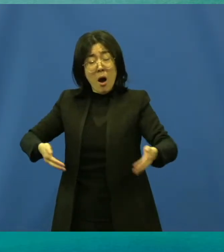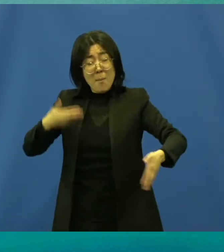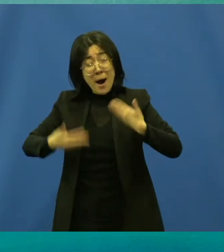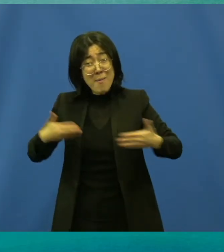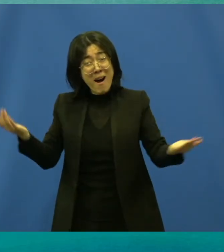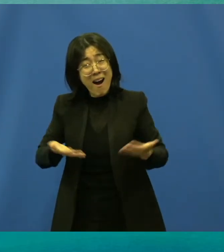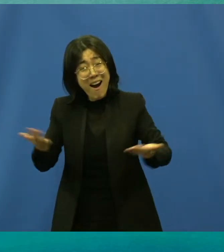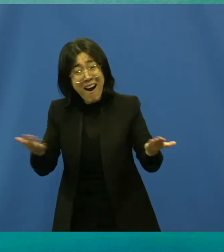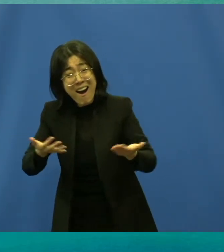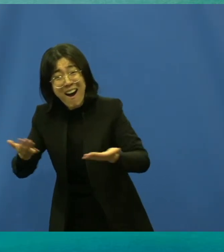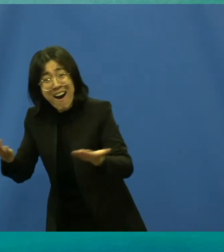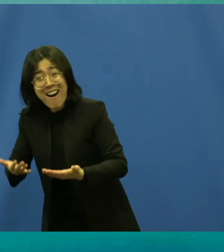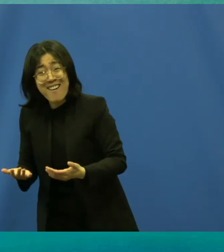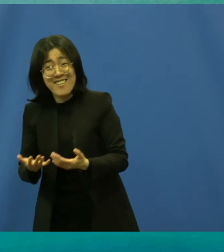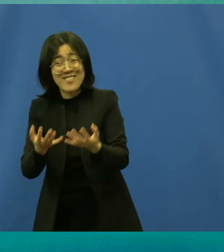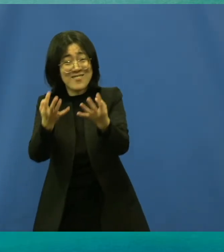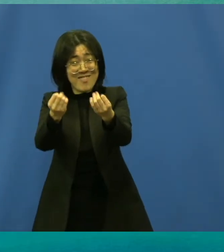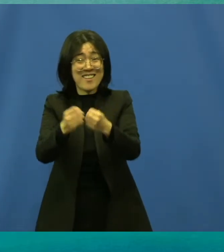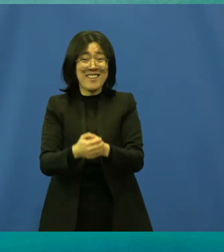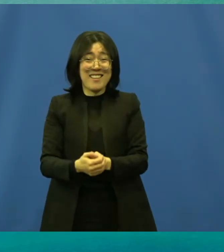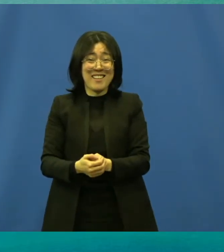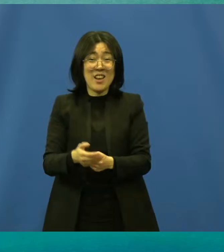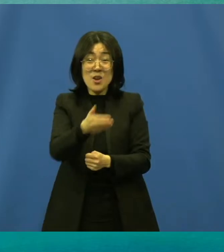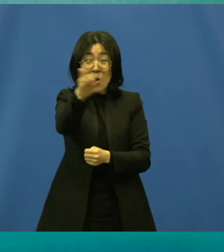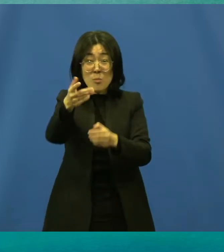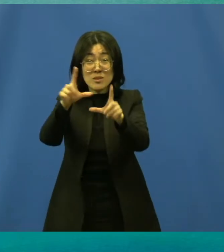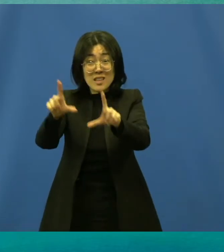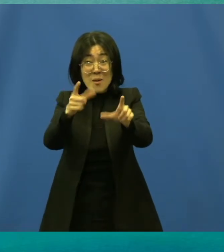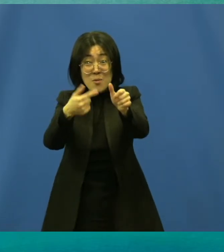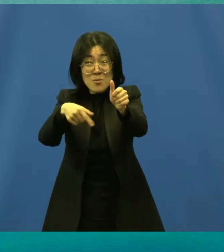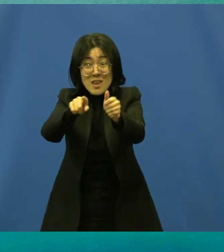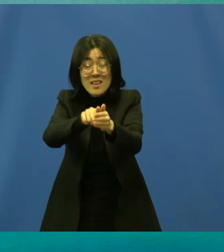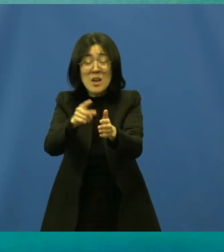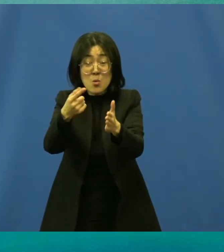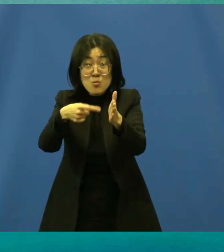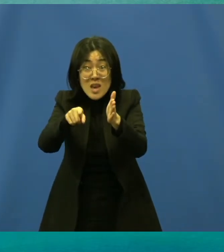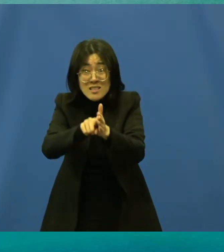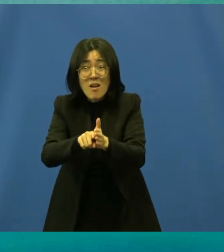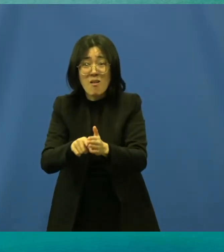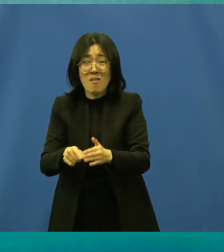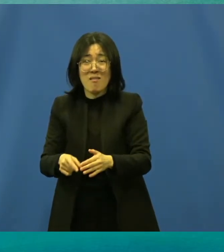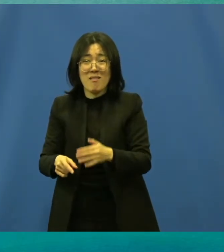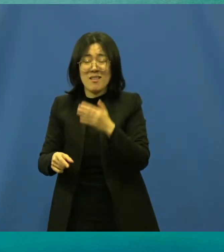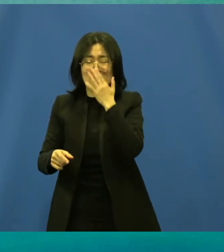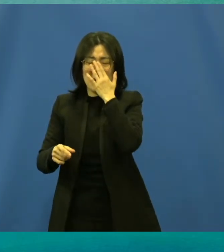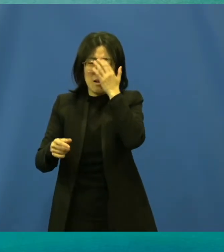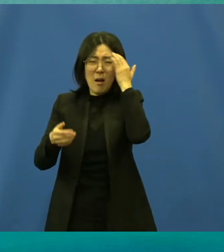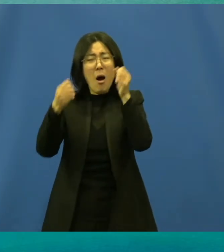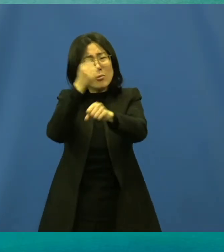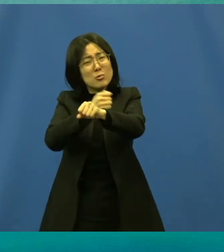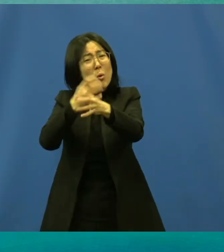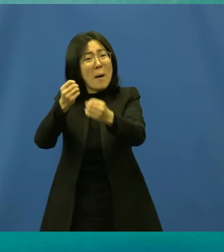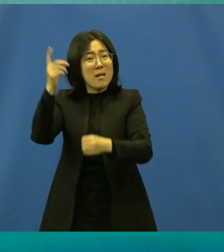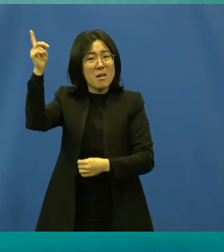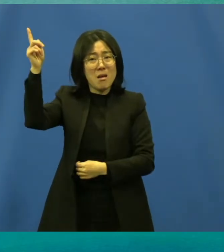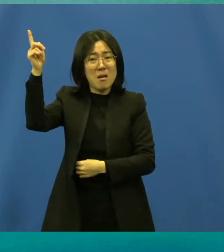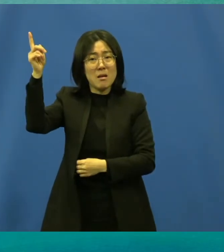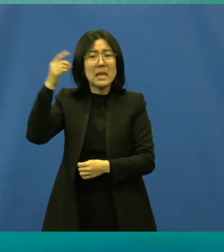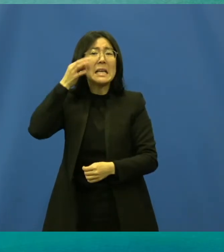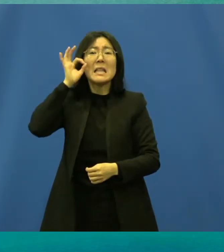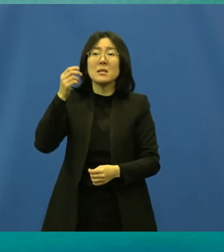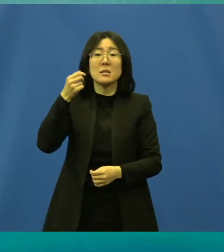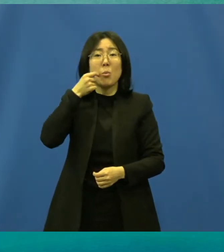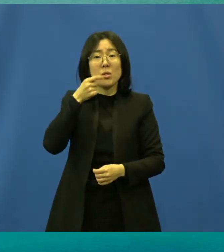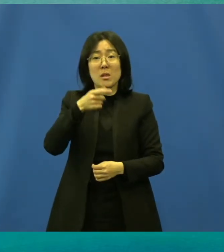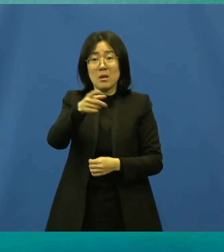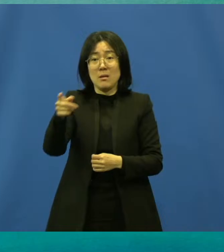여러분, 하나님을 관념적으로 대하지 마십시오. 신앙이 사변화된 교인들의 특징이 있어요. 기도의